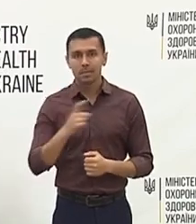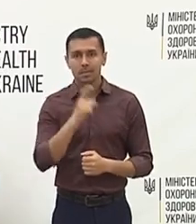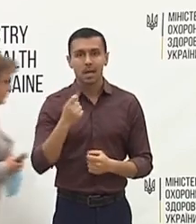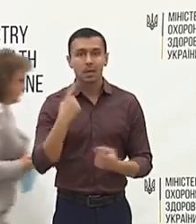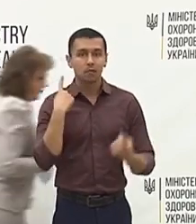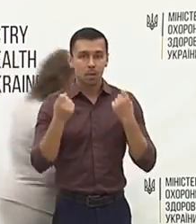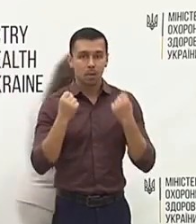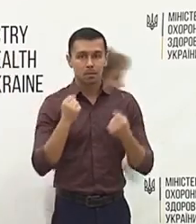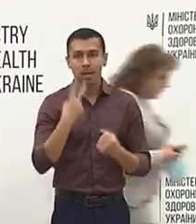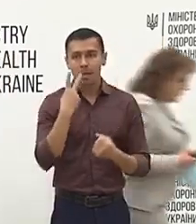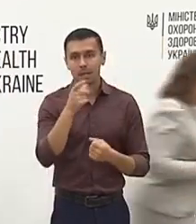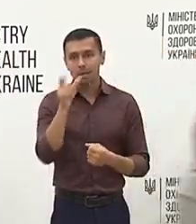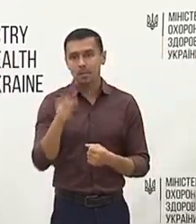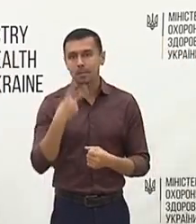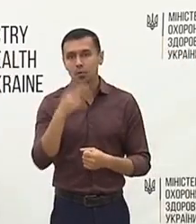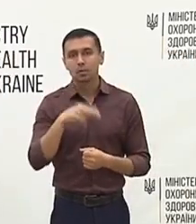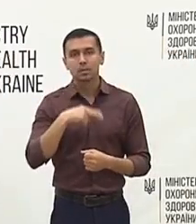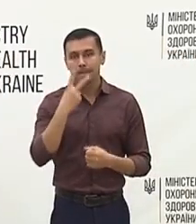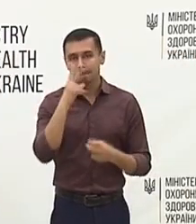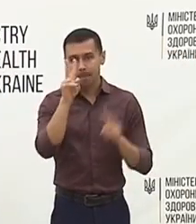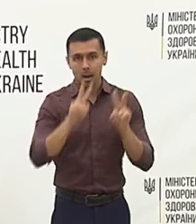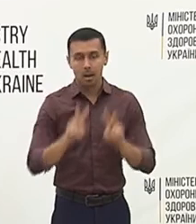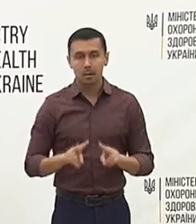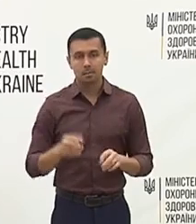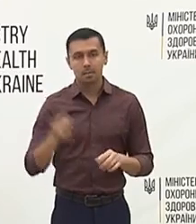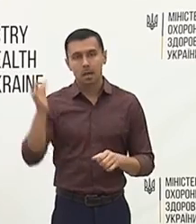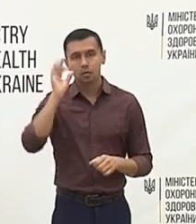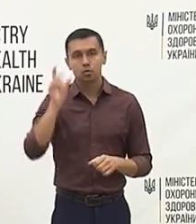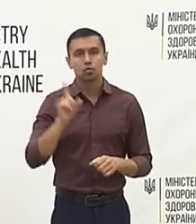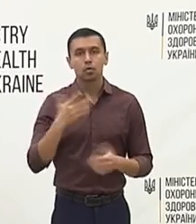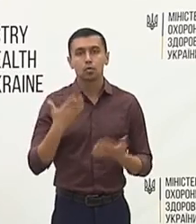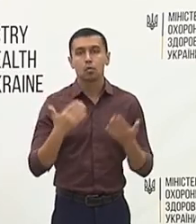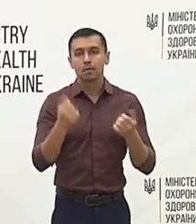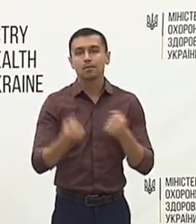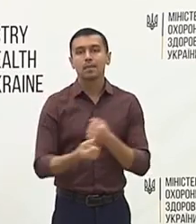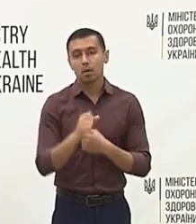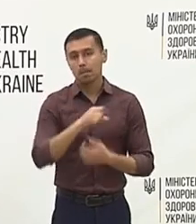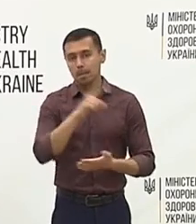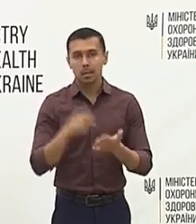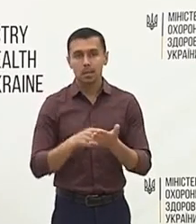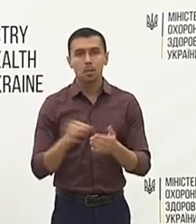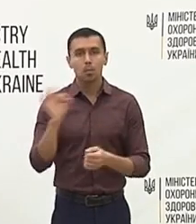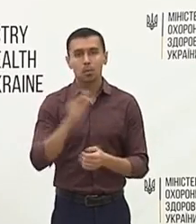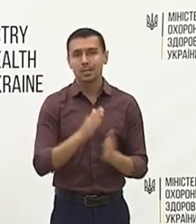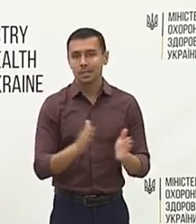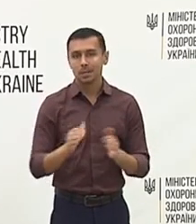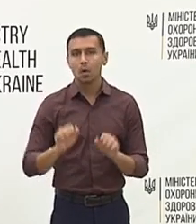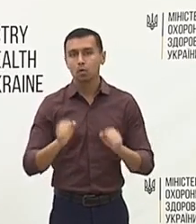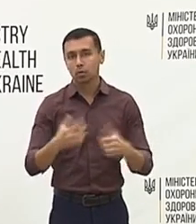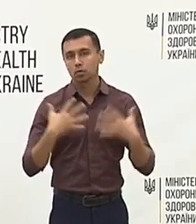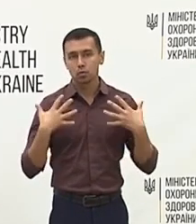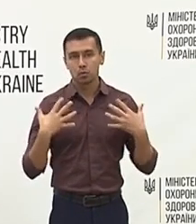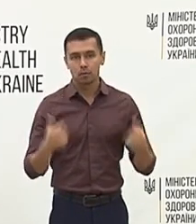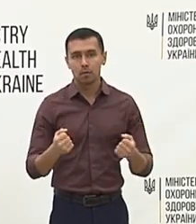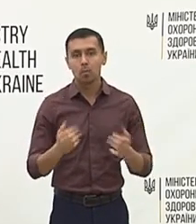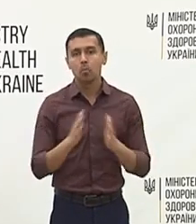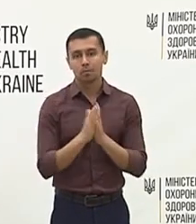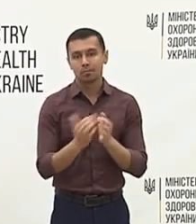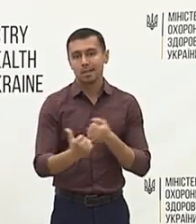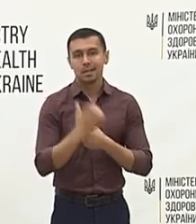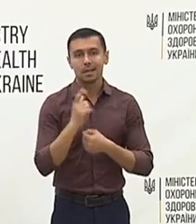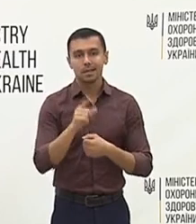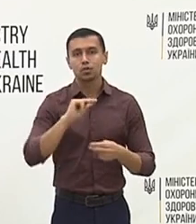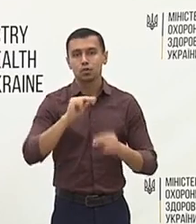за інформацію. Глядачам дякую за перегляд. Нагадую, що якщо у вас виникають питання щодо системи охорони здоров'я, прошу